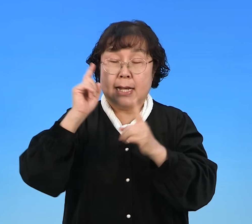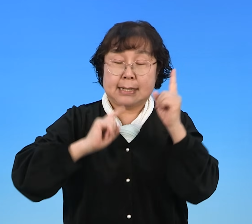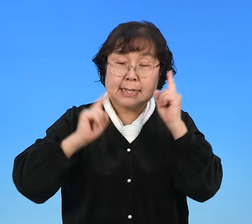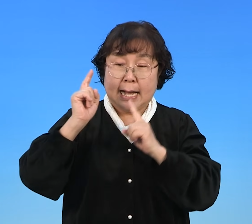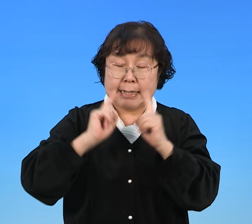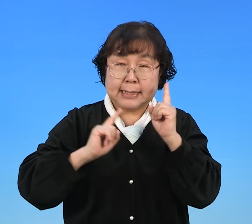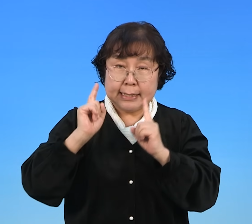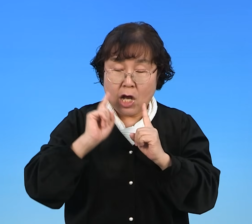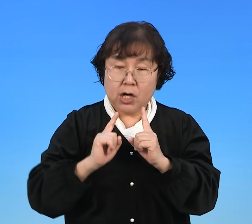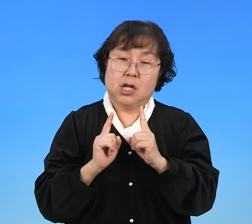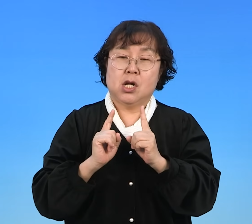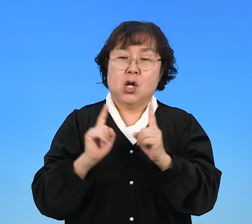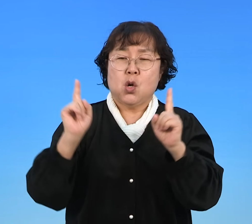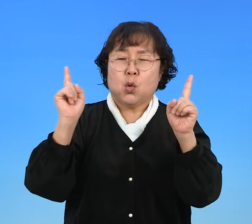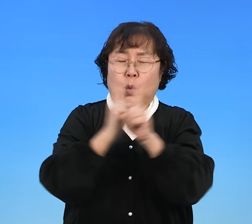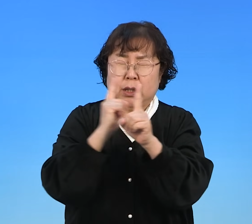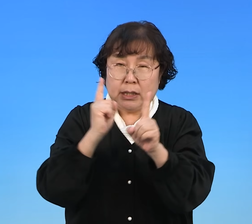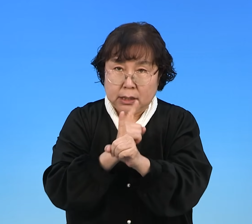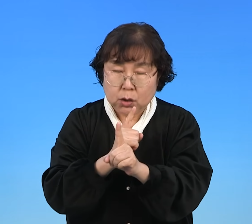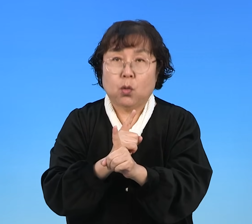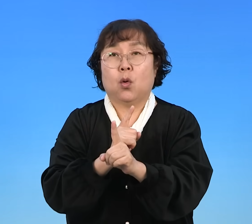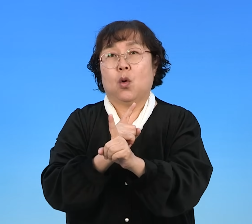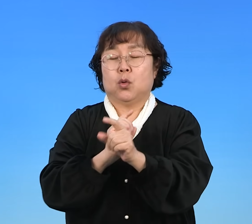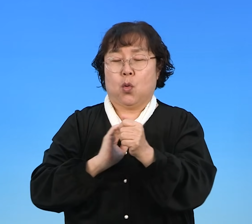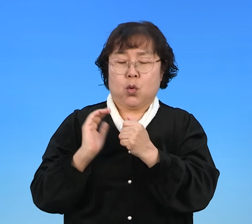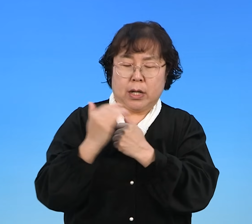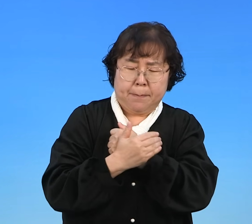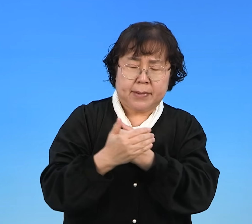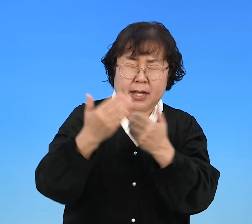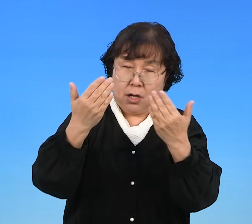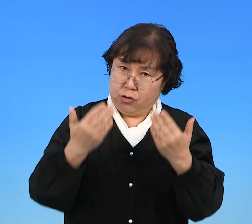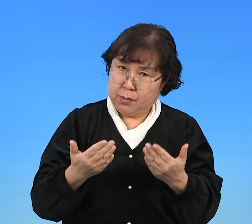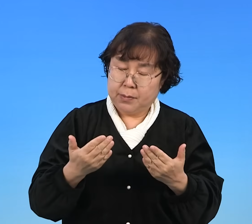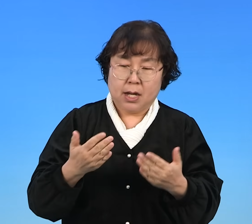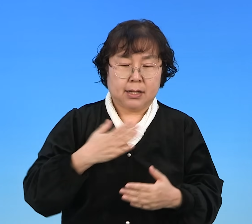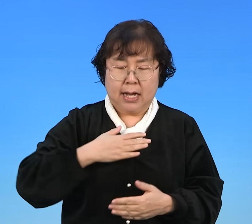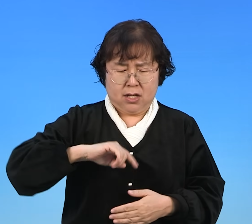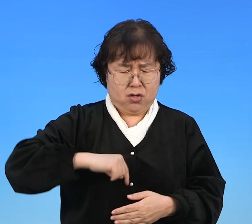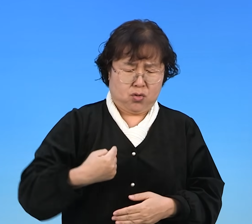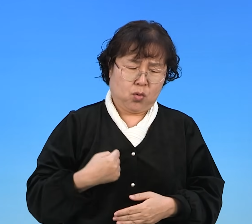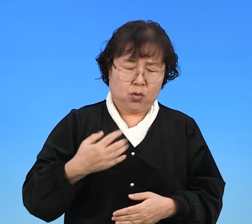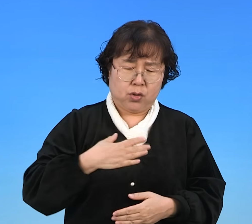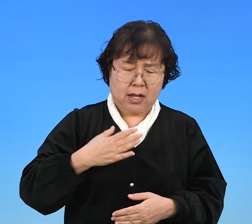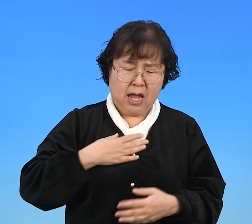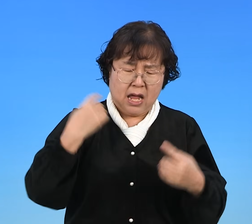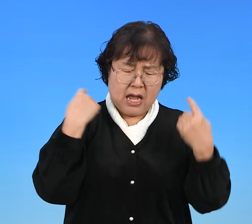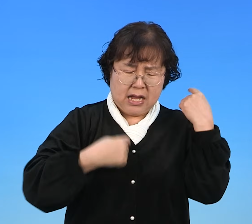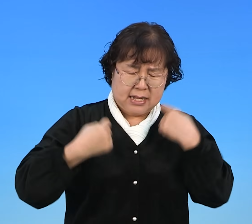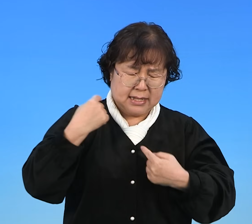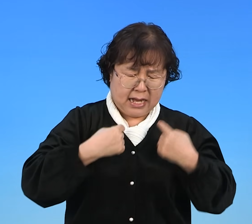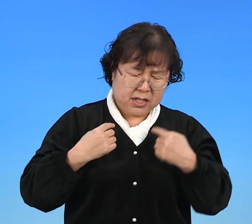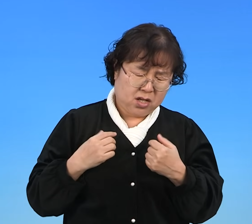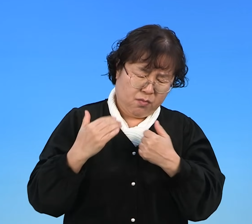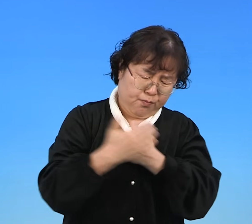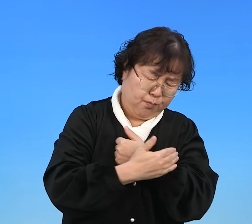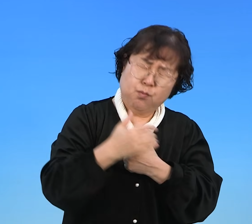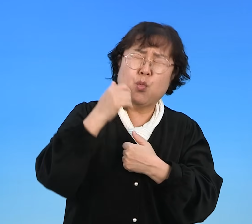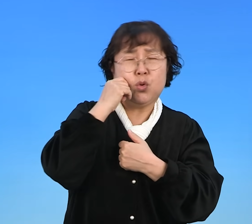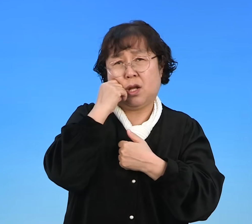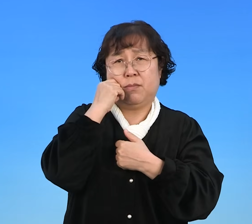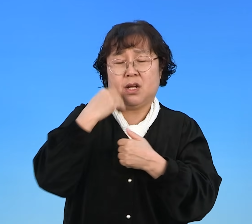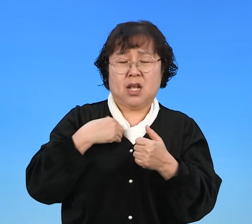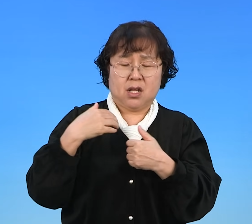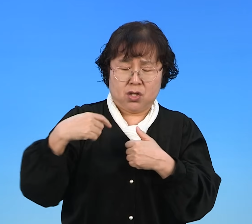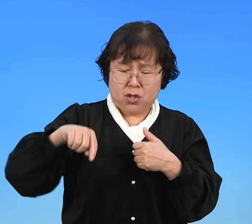그들의 상처를 싸매시는도다. 우리가 우리 상처를 싸매지든가요? 내 우울한 마음을 내가